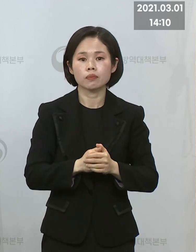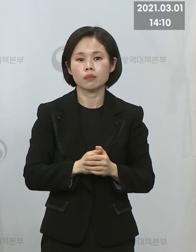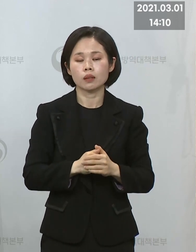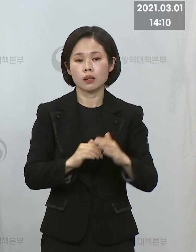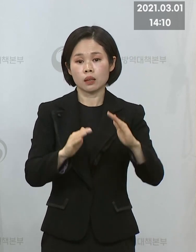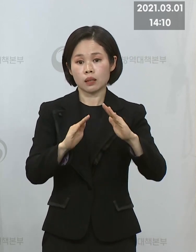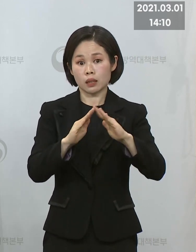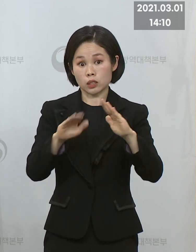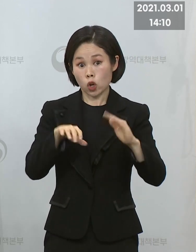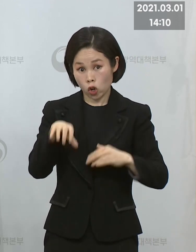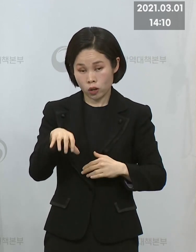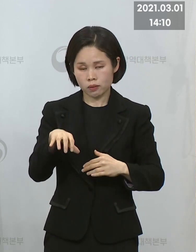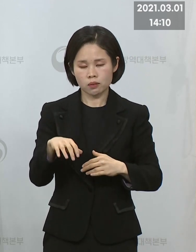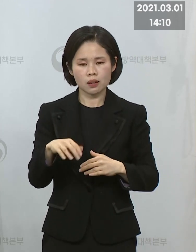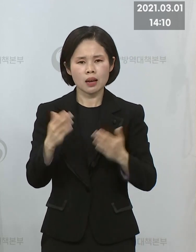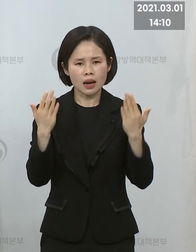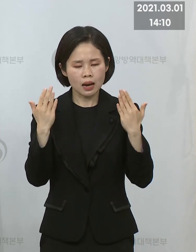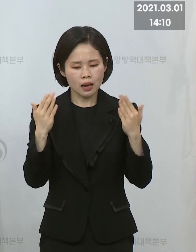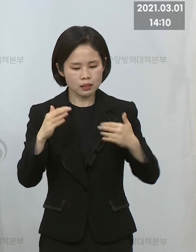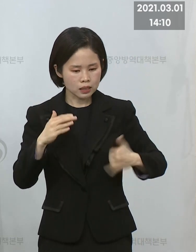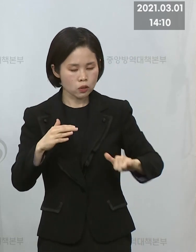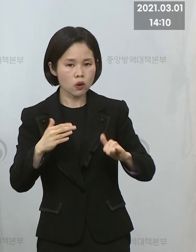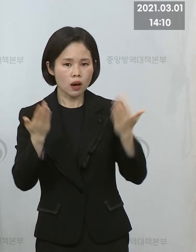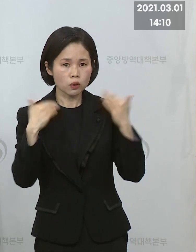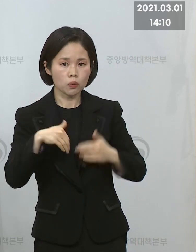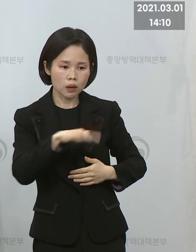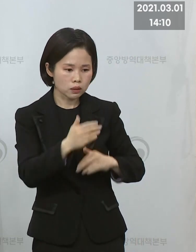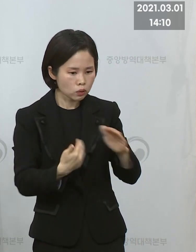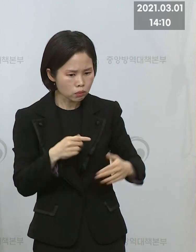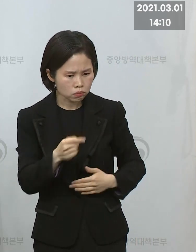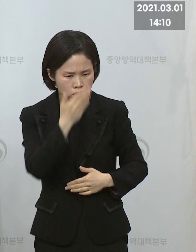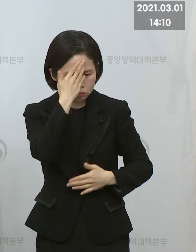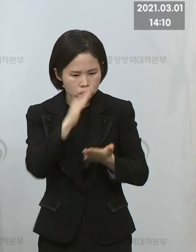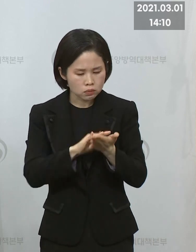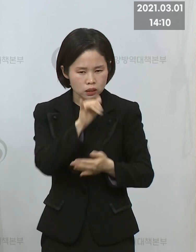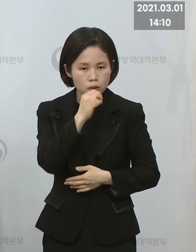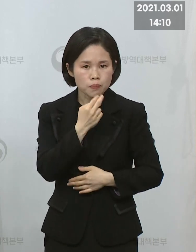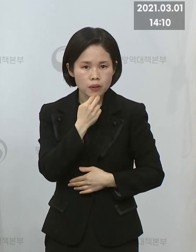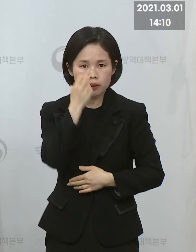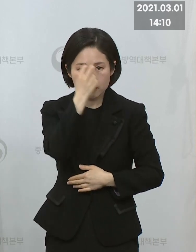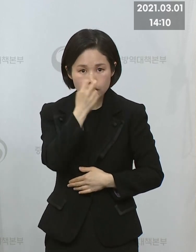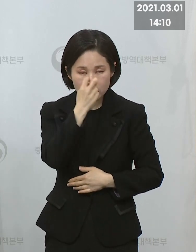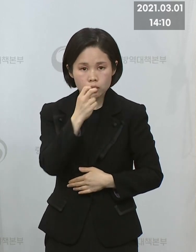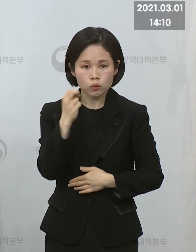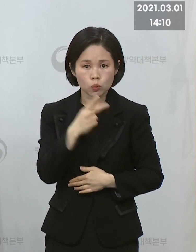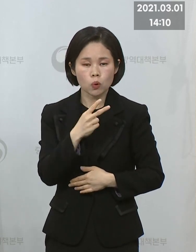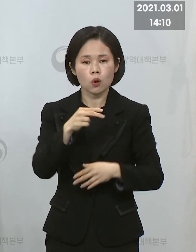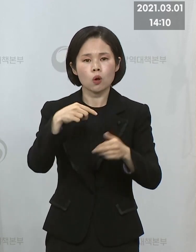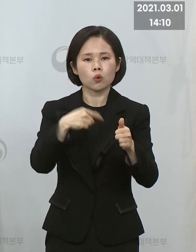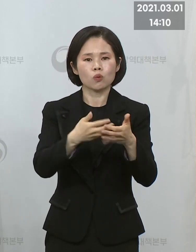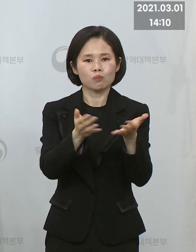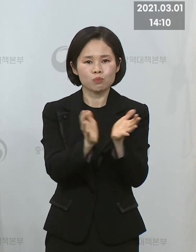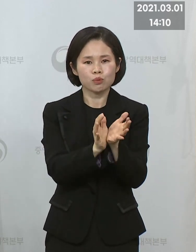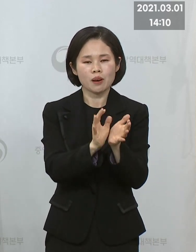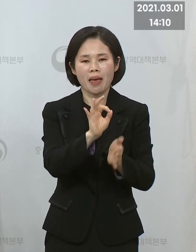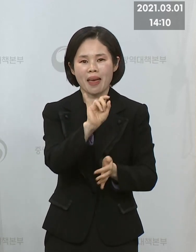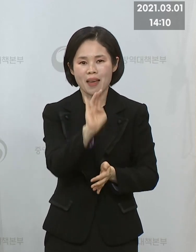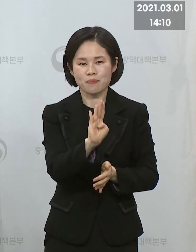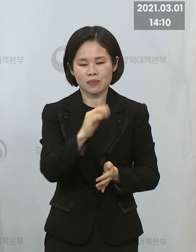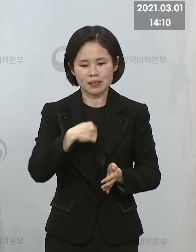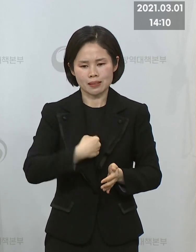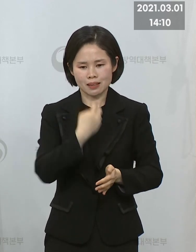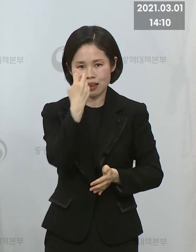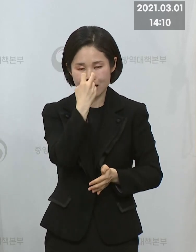가정에서는 등교하기 전에 증상 여부를 면밀히 살피고, 교육부가 운영하는 건강상태 자가진단